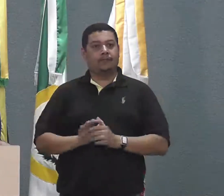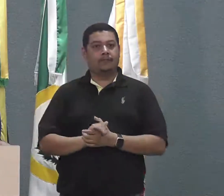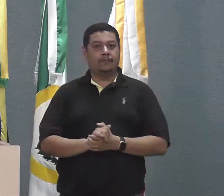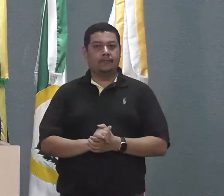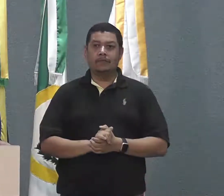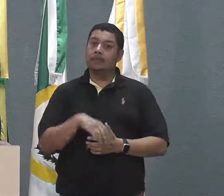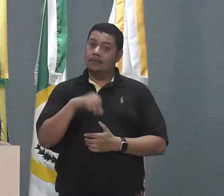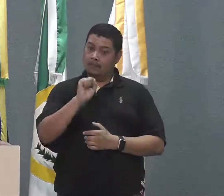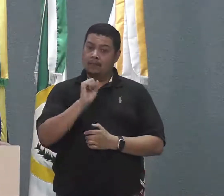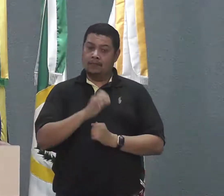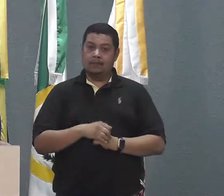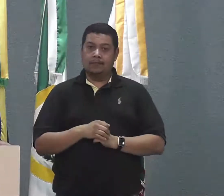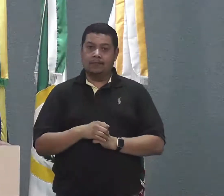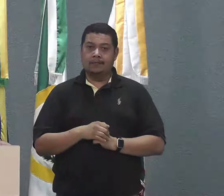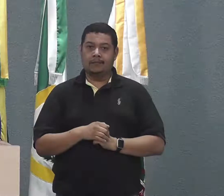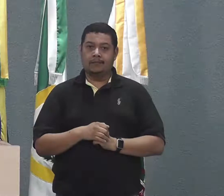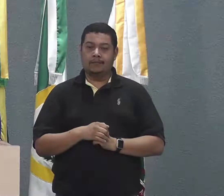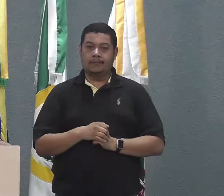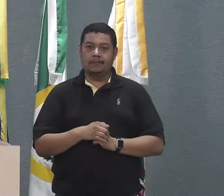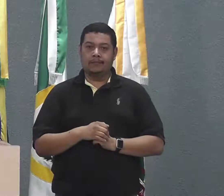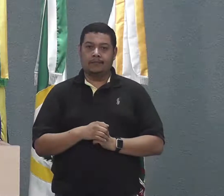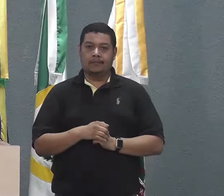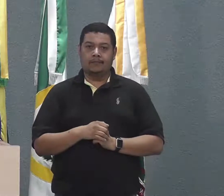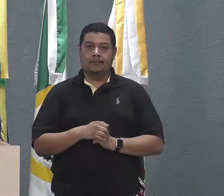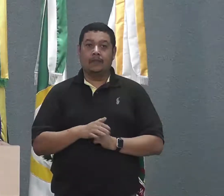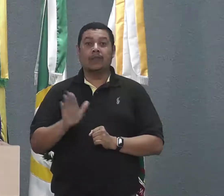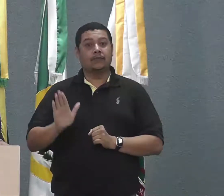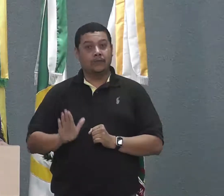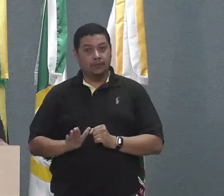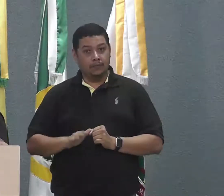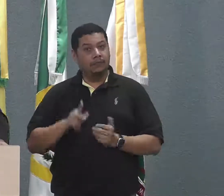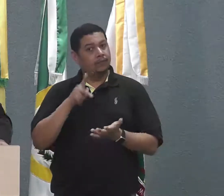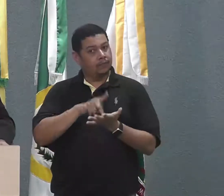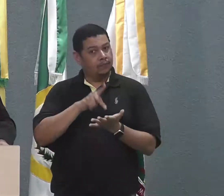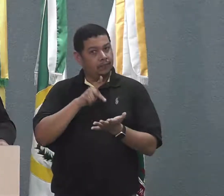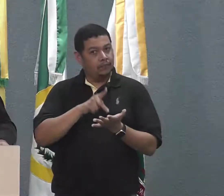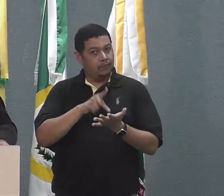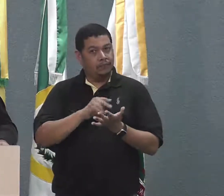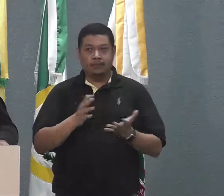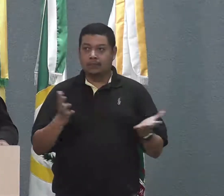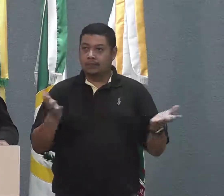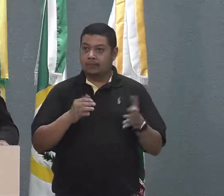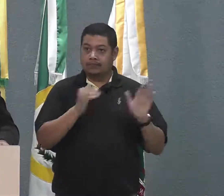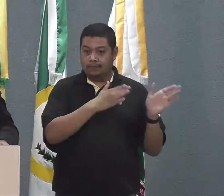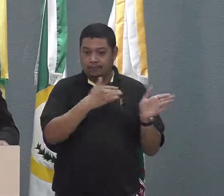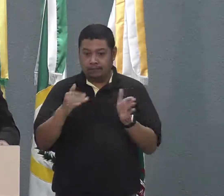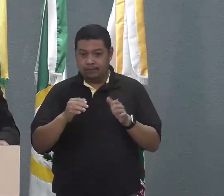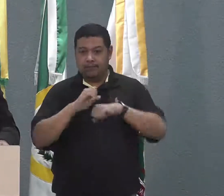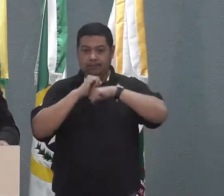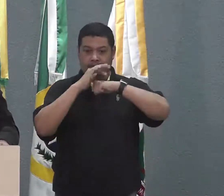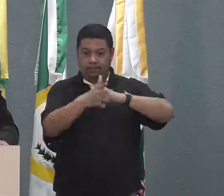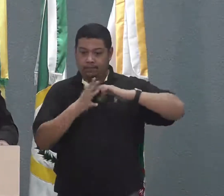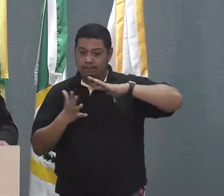Sim, nobres vereadores, a fome é uma realidade no momento de pandemia.